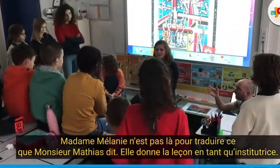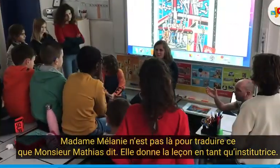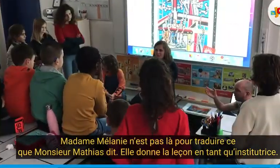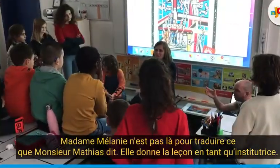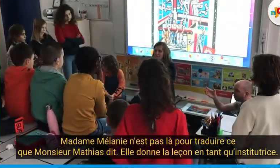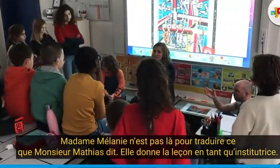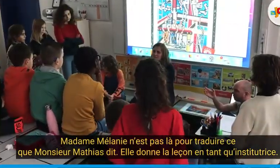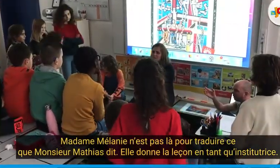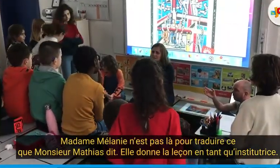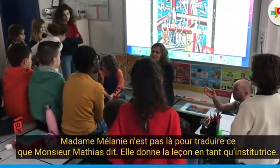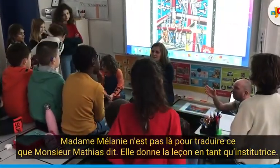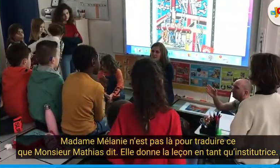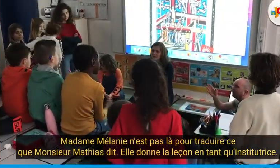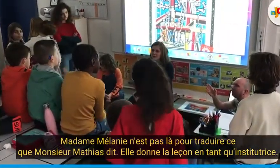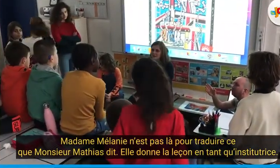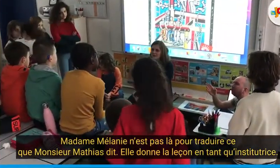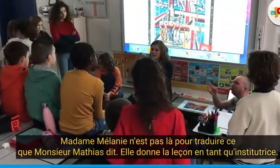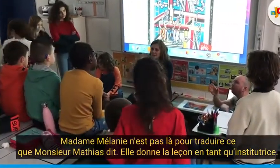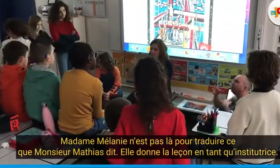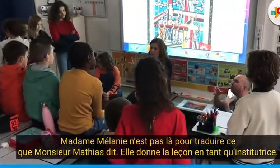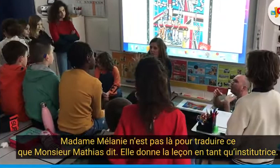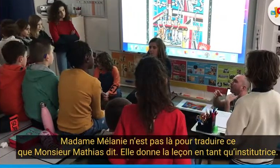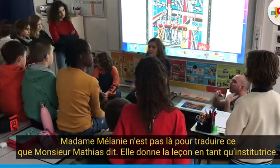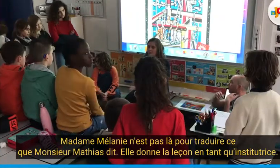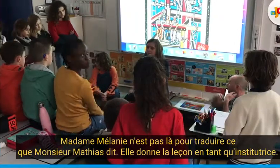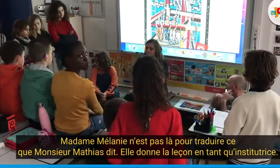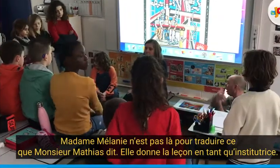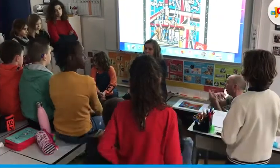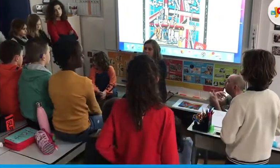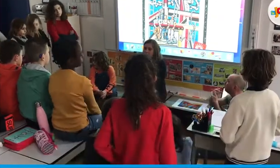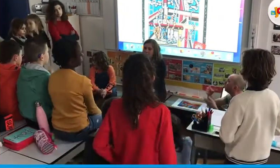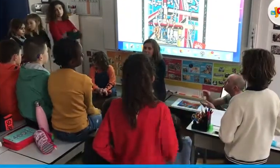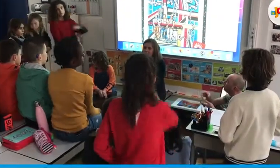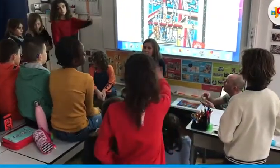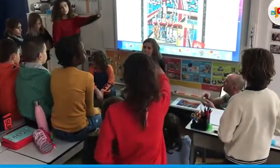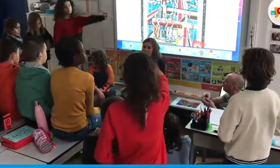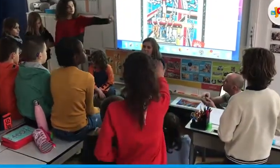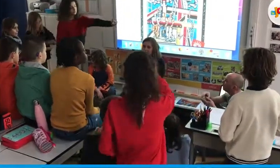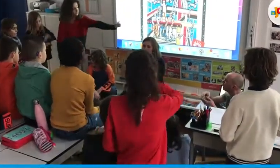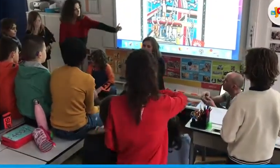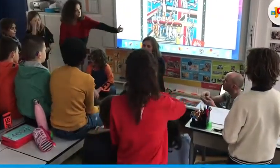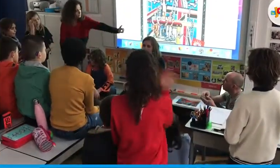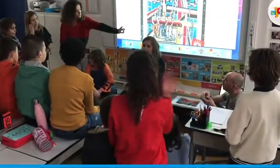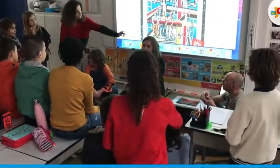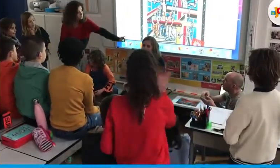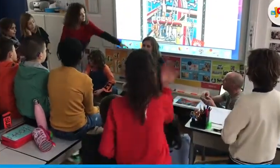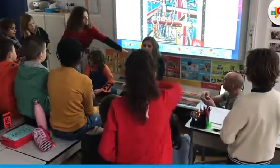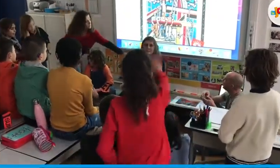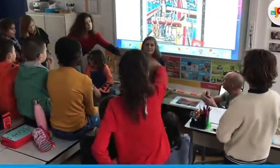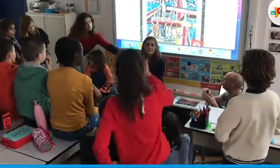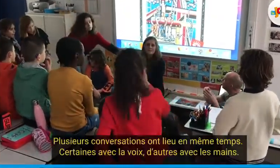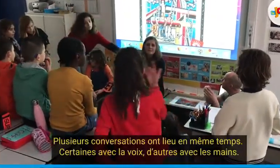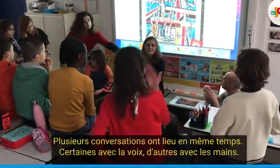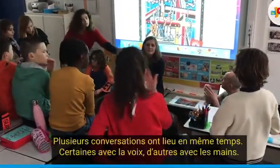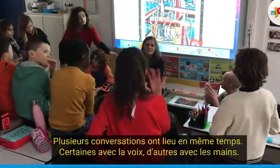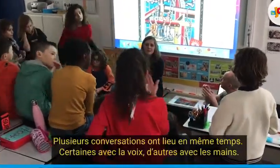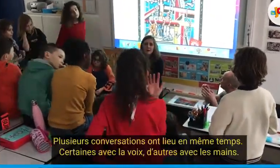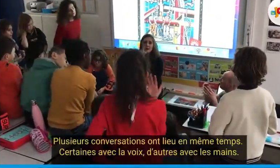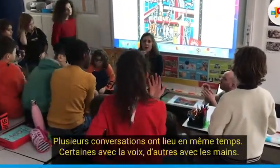part un tableau où on voit un ou plusieurs objets mais ces objets sont